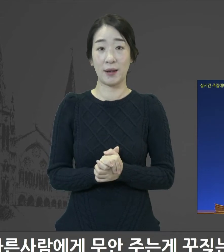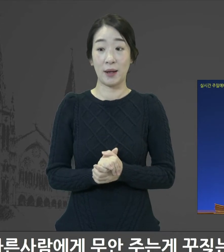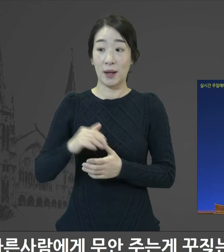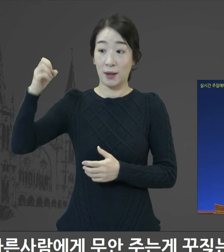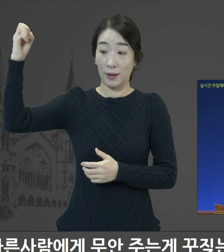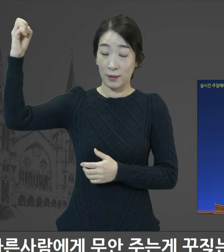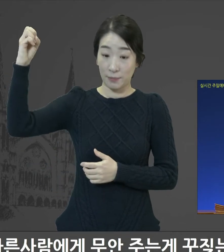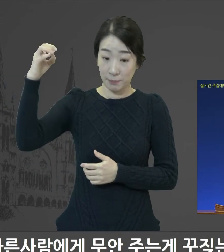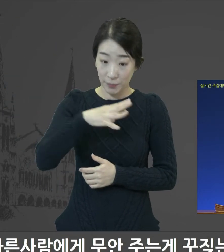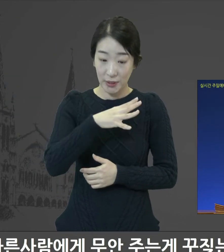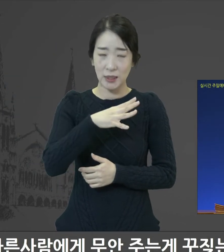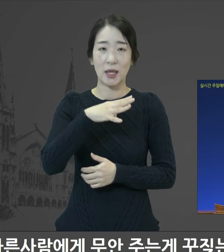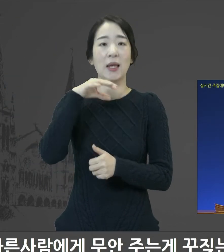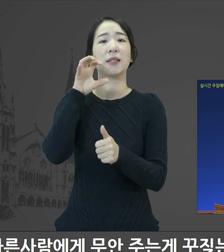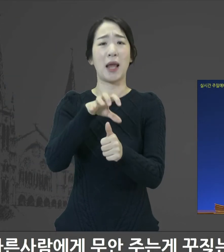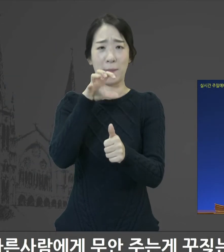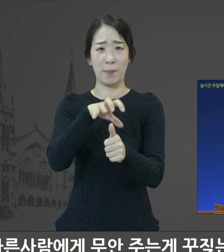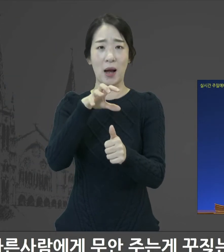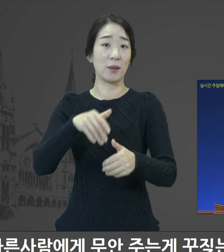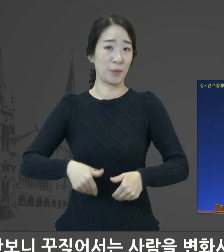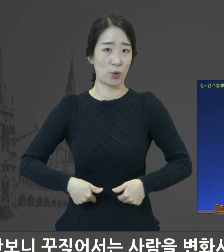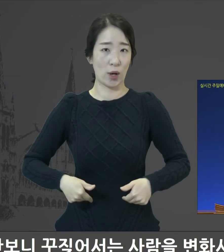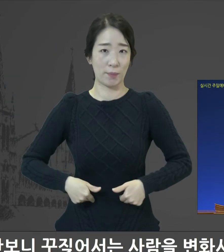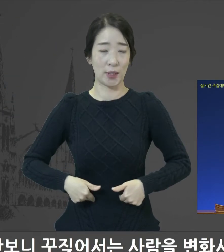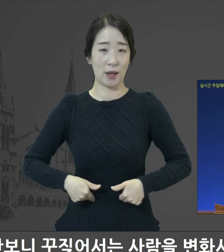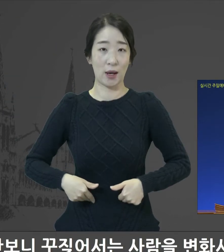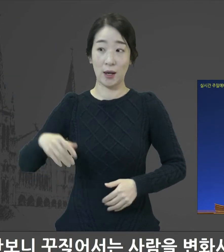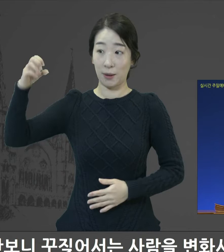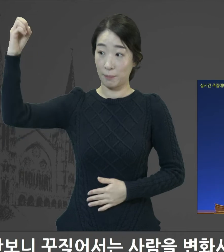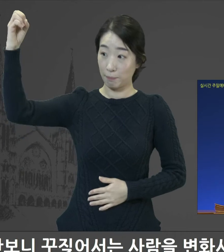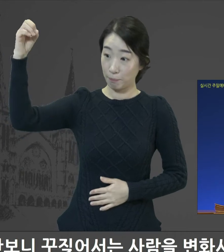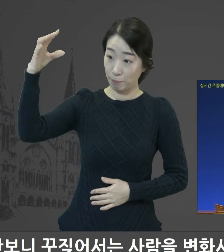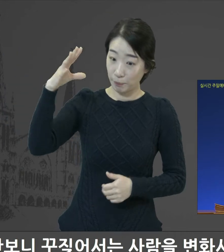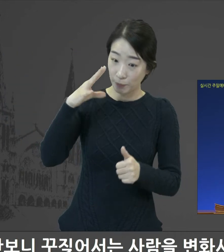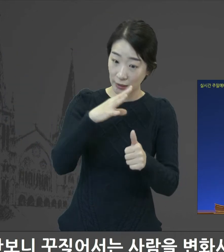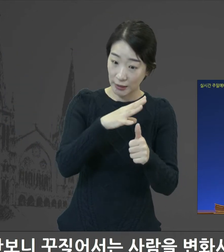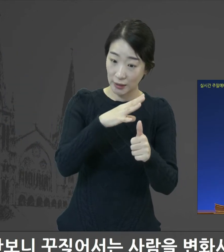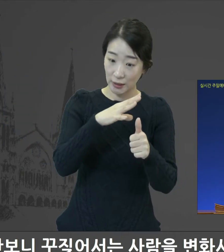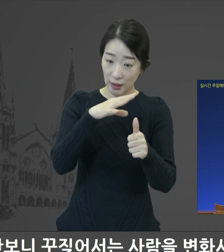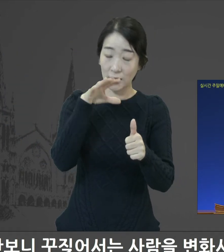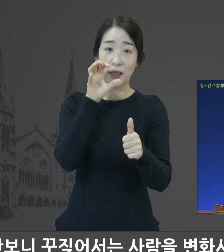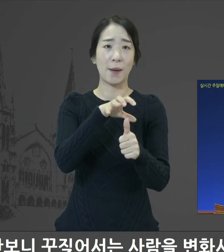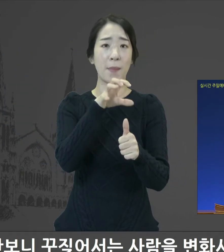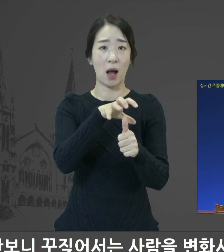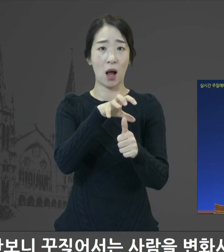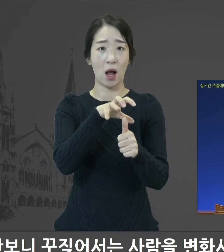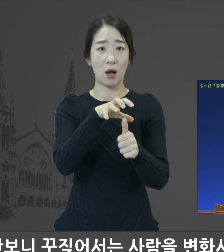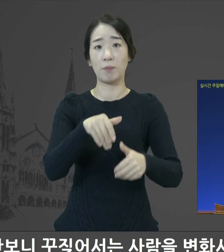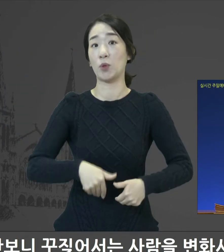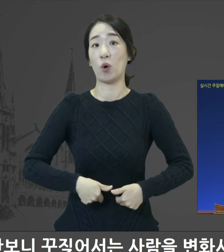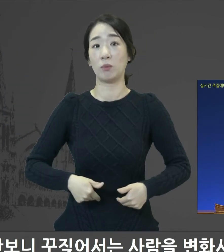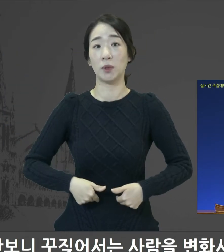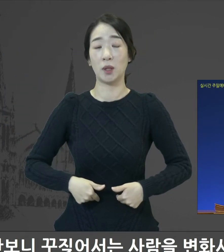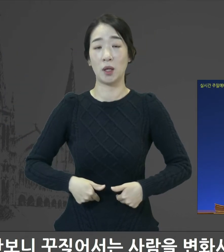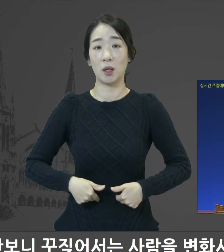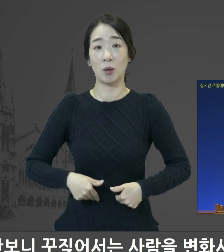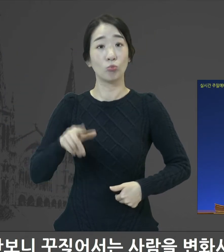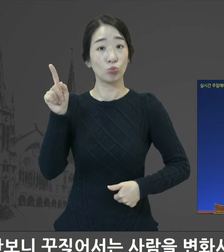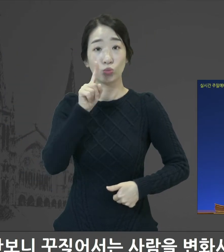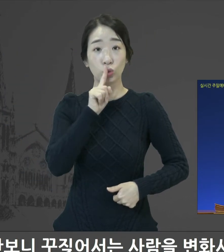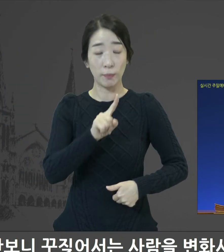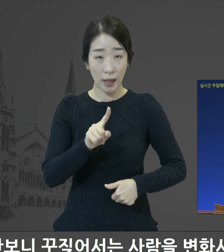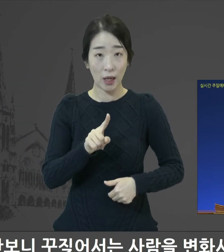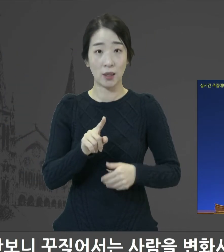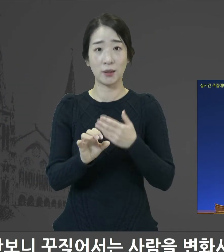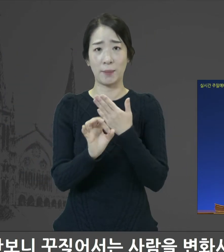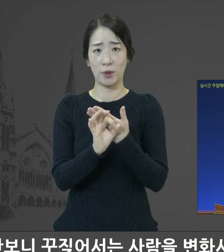받아야 됩니다. 빛의 책망을 받아야만 사람은 변하는 것 같습니다. 이 책망하다라는